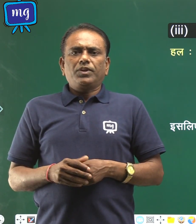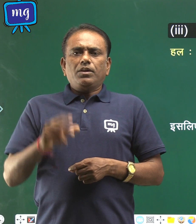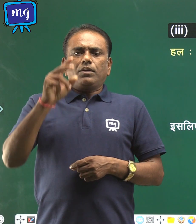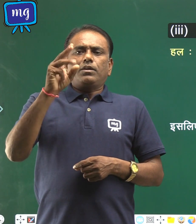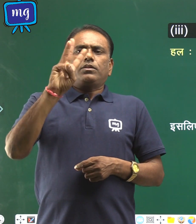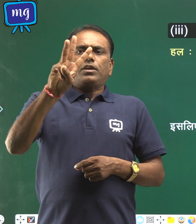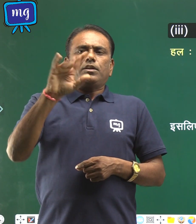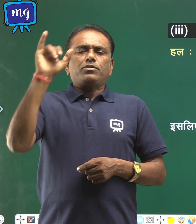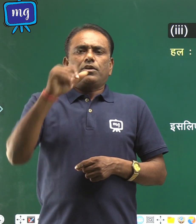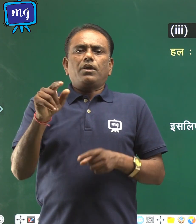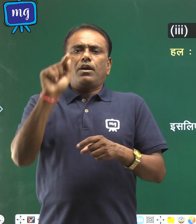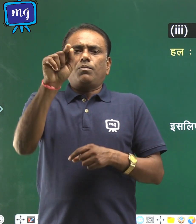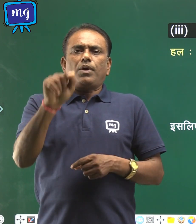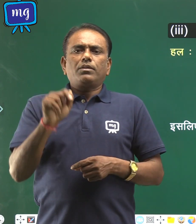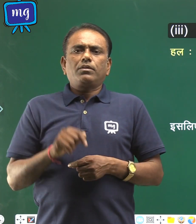36 अनुपात